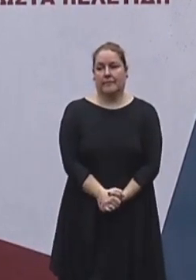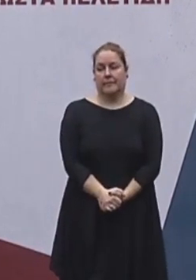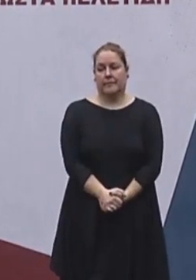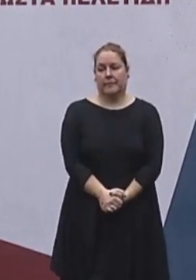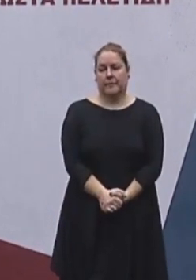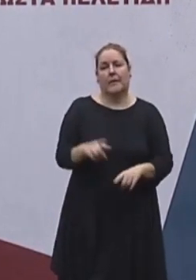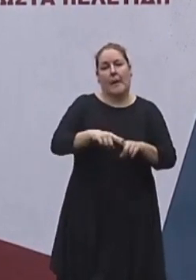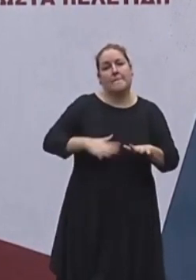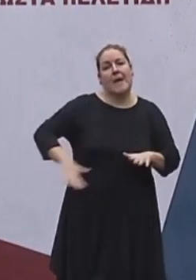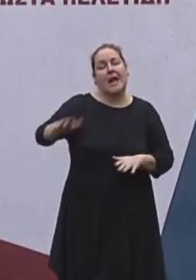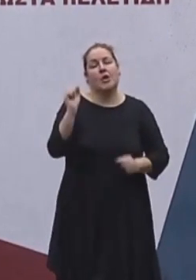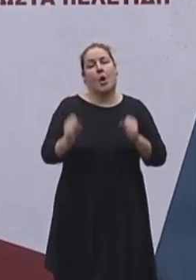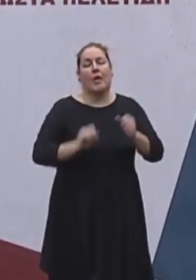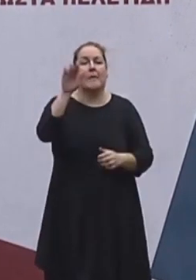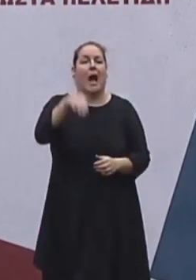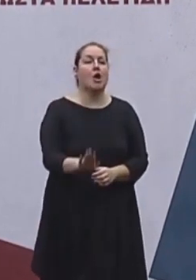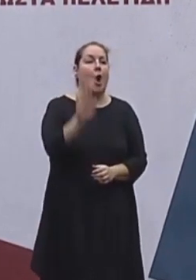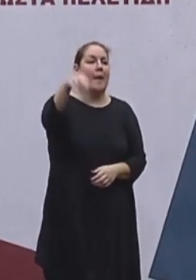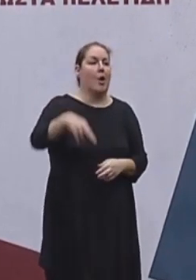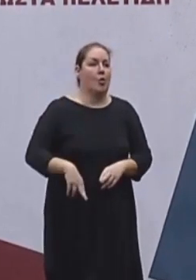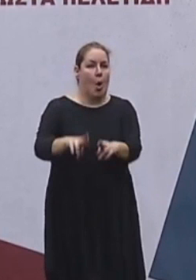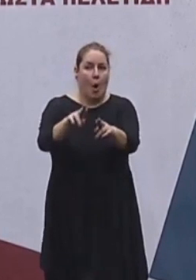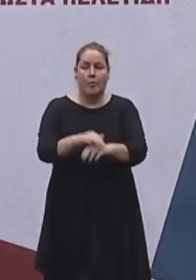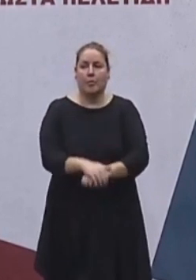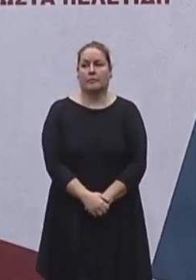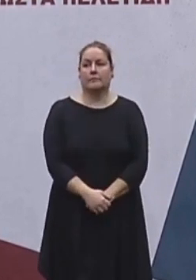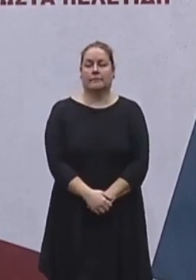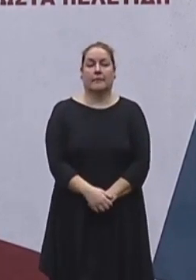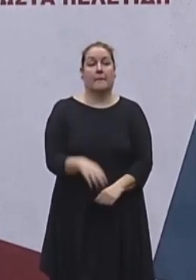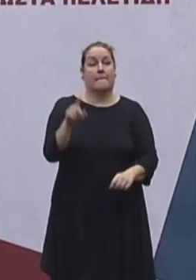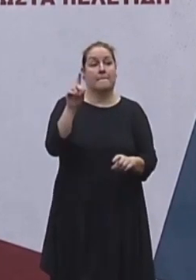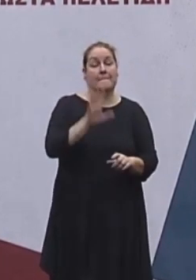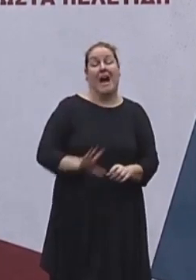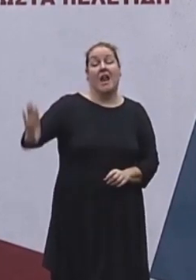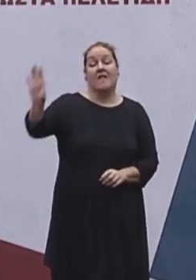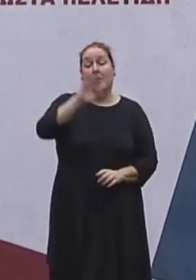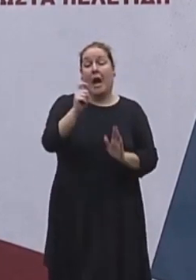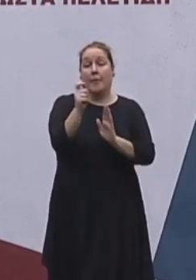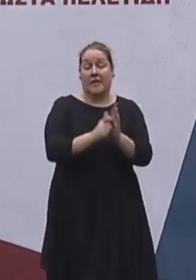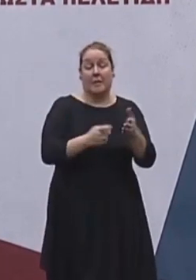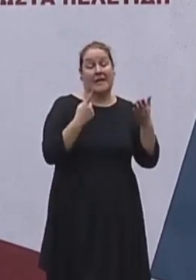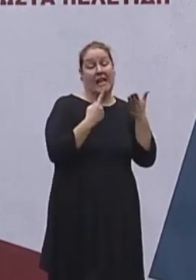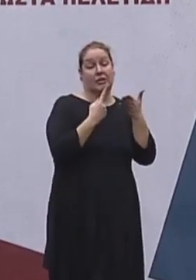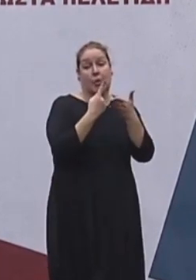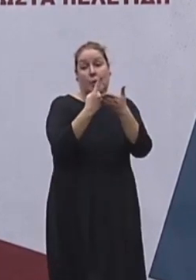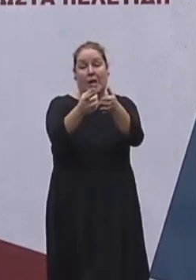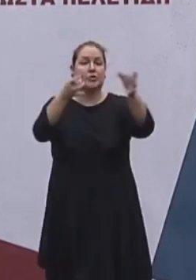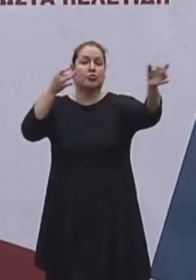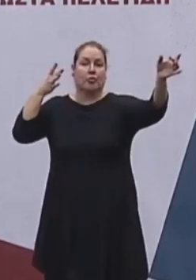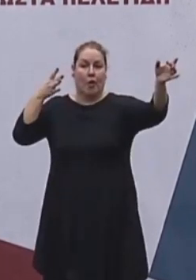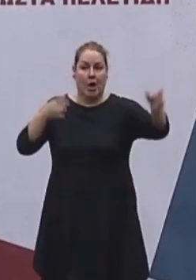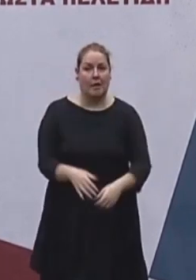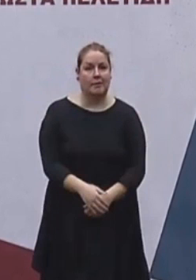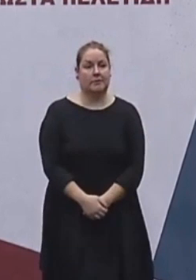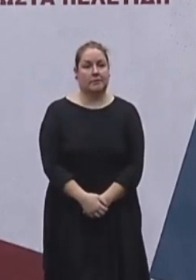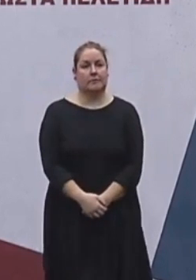Το πανελλήνιο πρωτάθλημα ανώμαλου δρόμου και τα πανευρωπαϊκά πρωταθλήματα ιστιοπλοείας και τοξοβολίας.